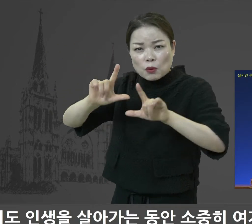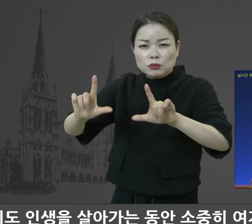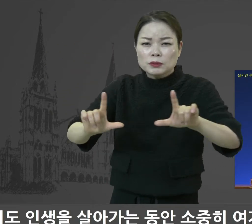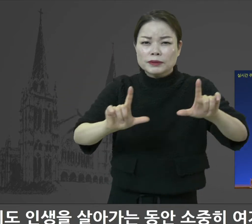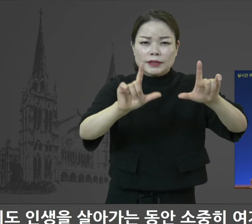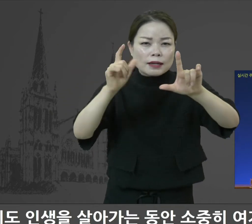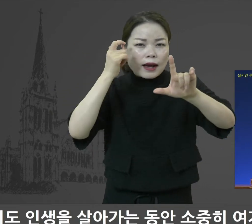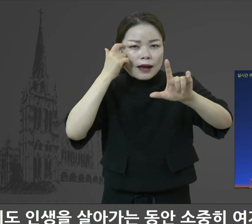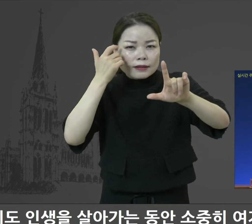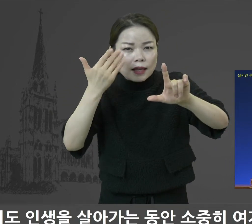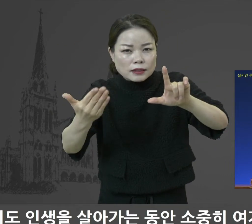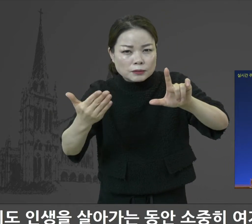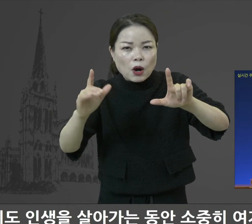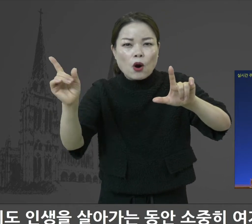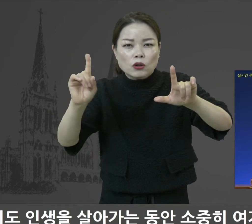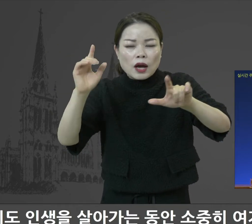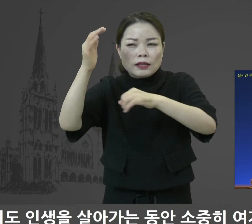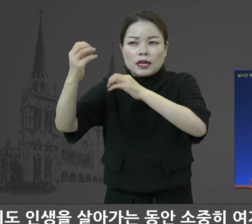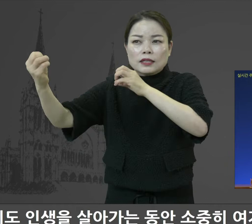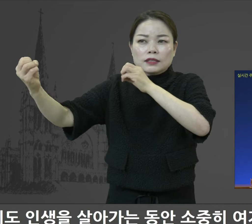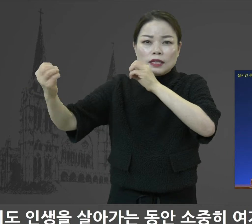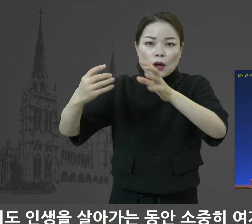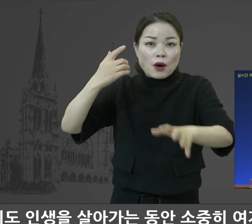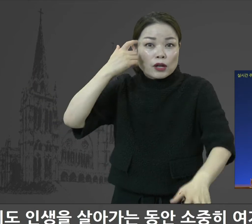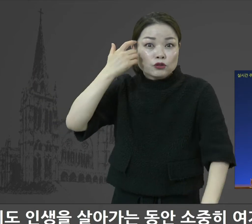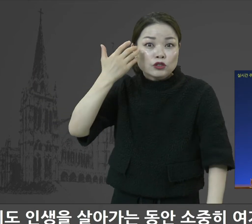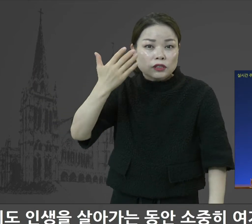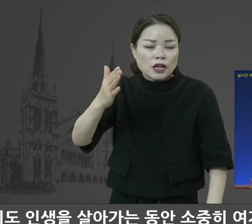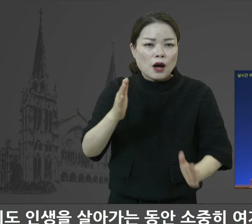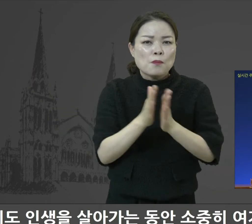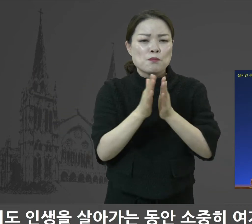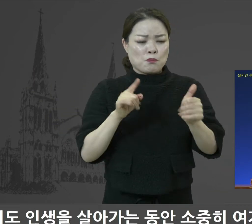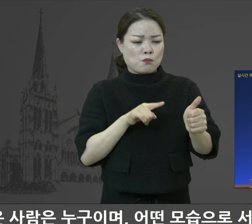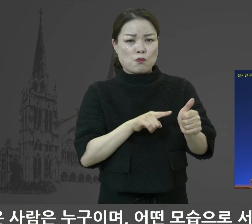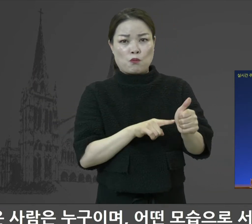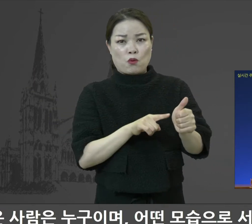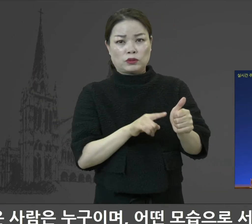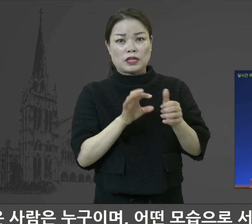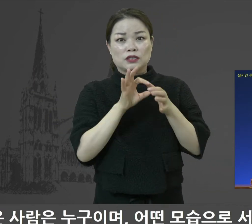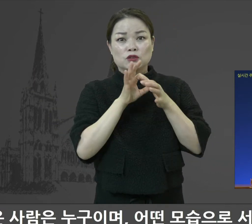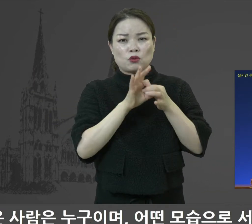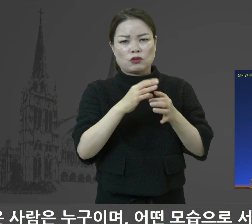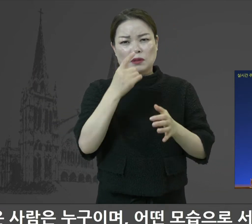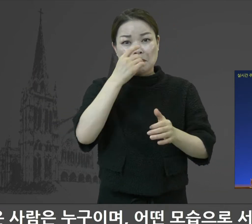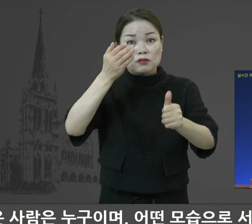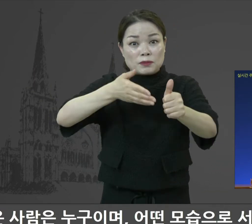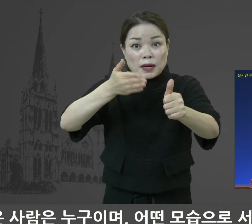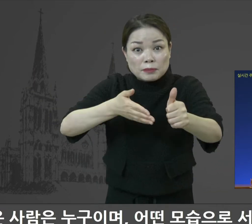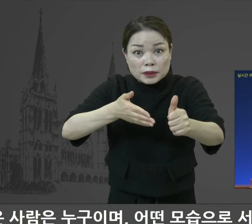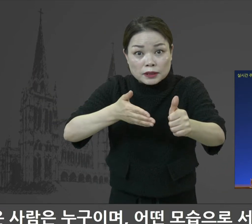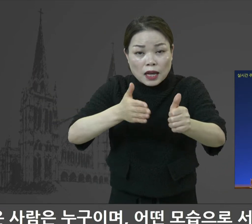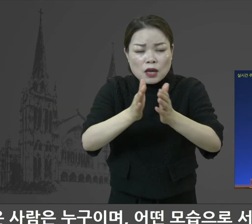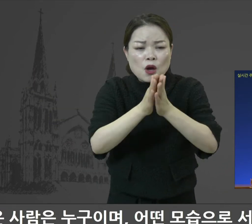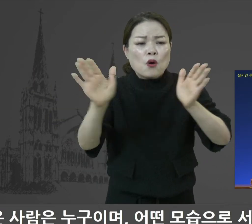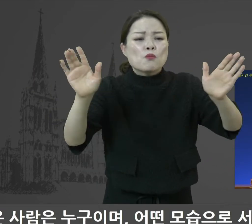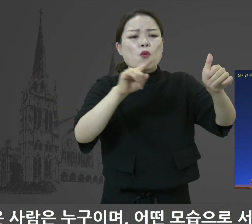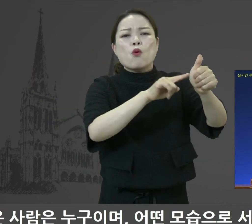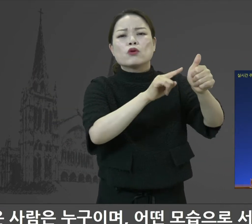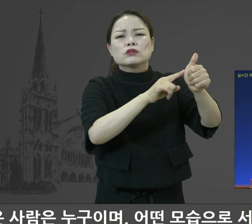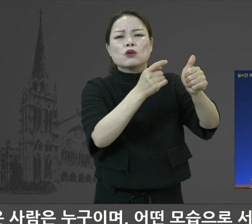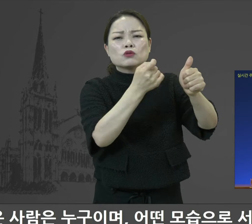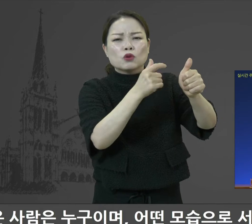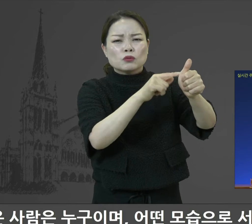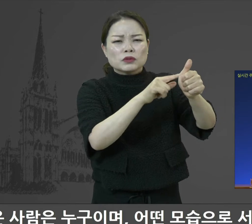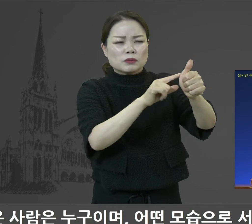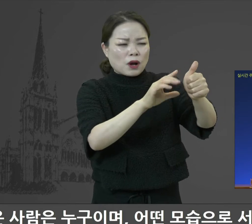있으며 하나님과 어떤 대화를 할 수 있는 것인지 모세를 통해서 우리가 배웠으면 합니다. 그리고 모세의